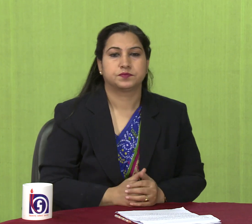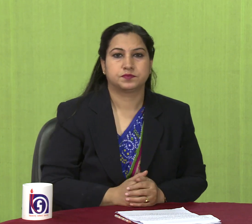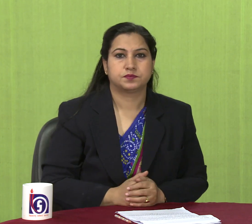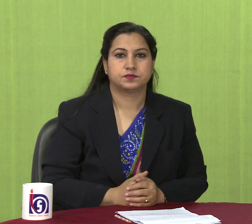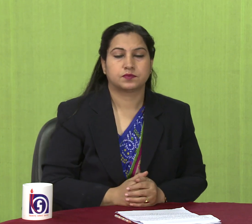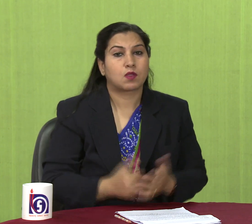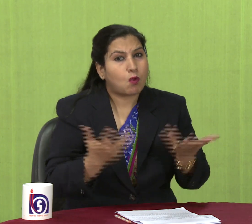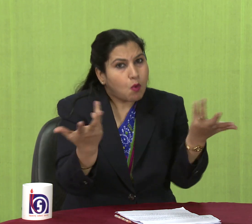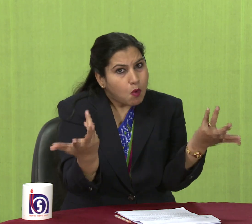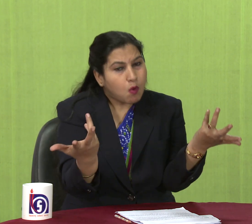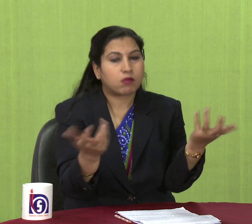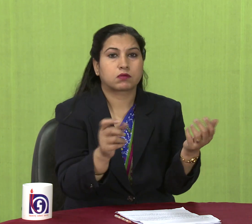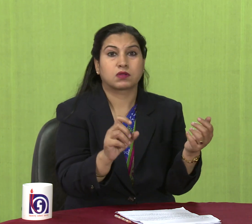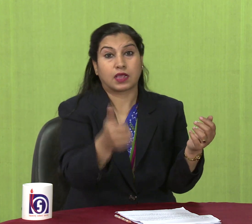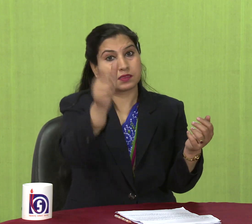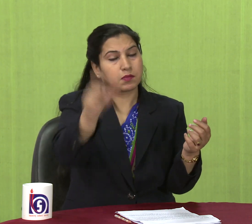या किसी से प्रेम होना,